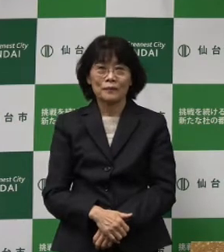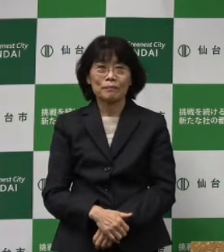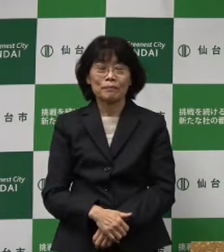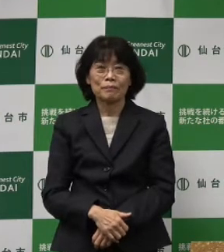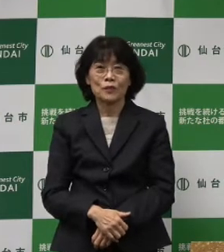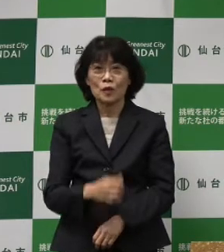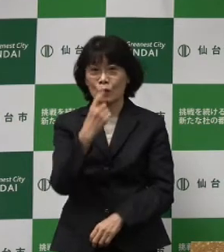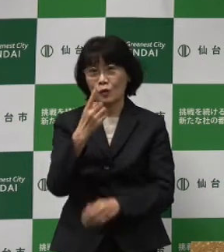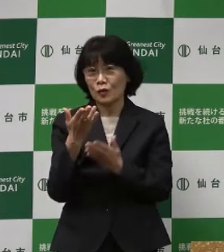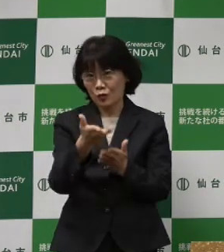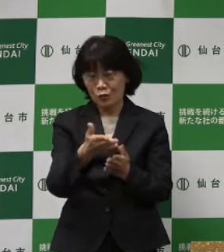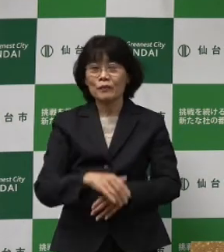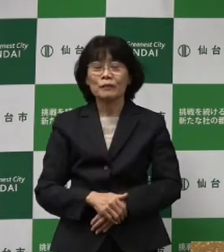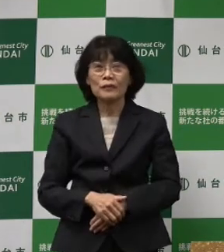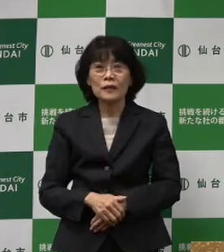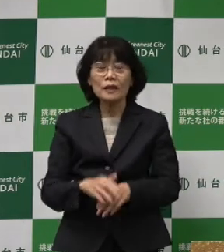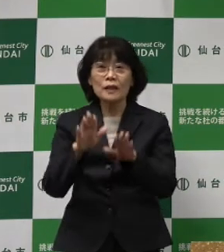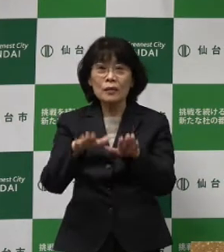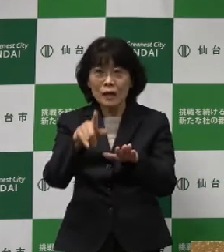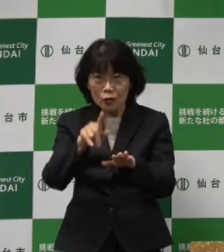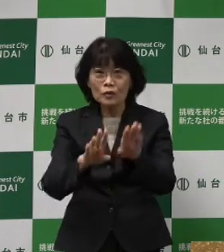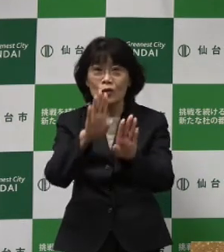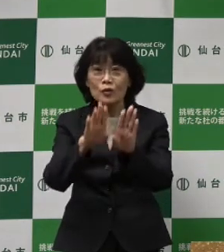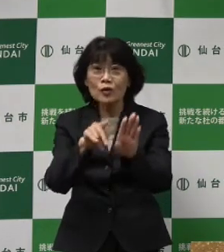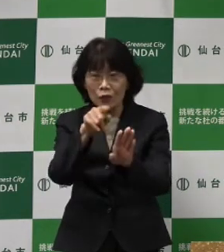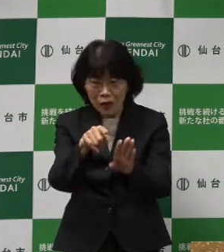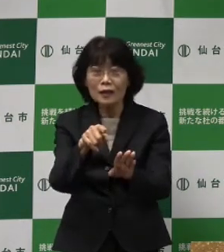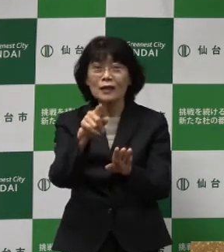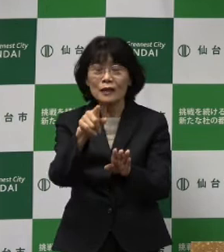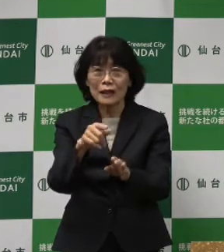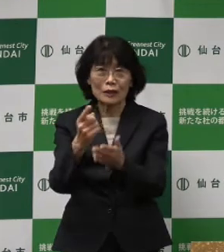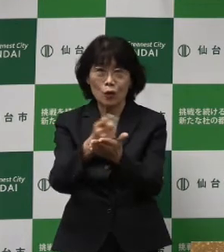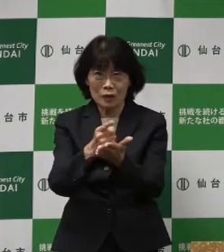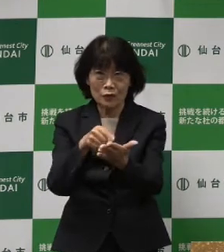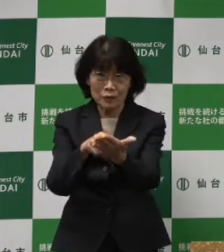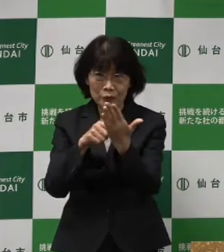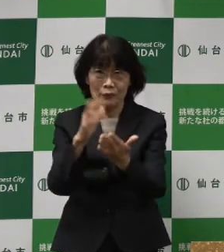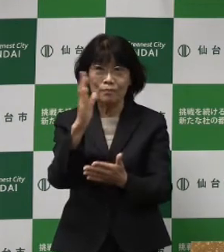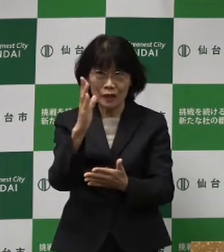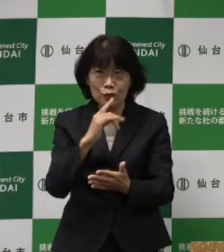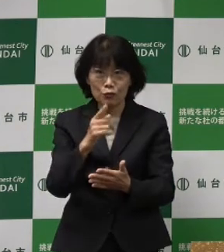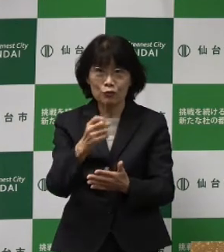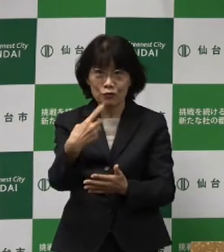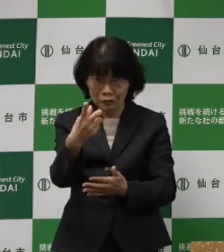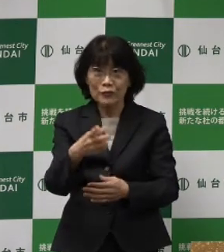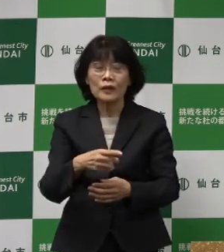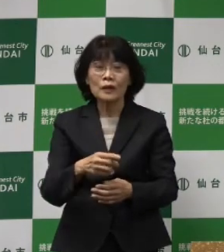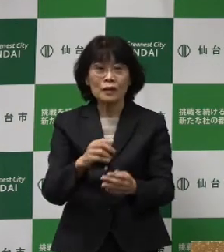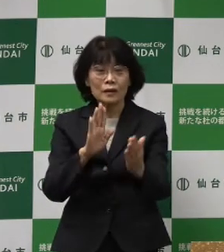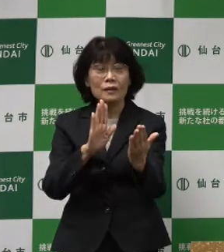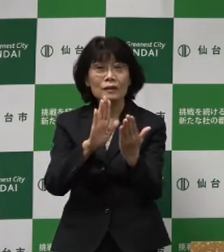すいません、今ですね、今の段階ではその方針を示さないというような言葉だったと思うんですが、近づい